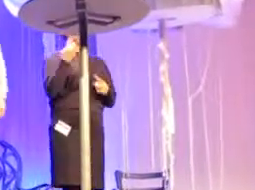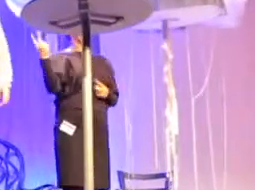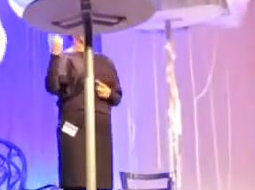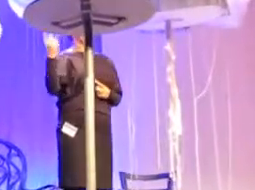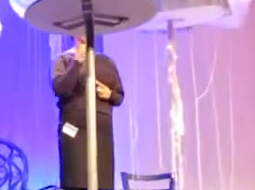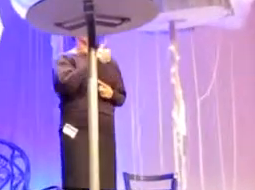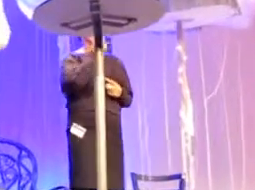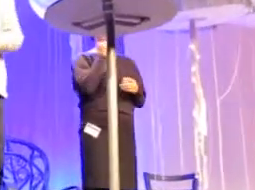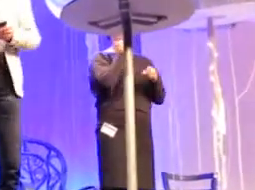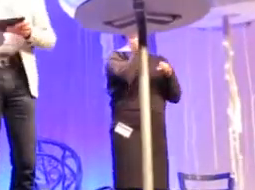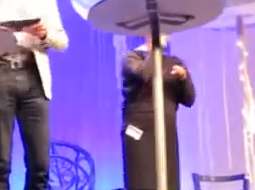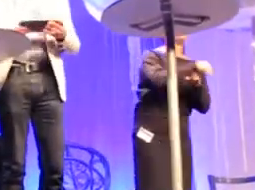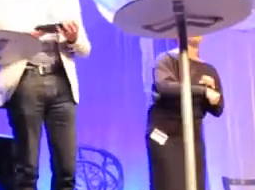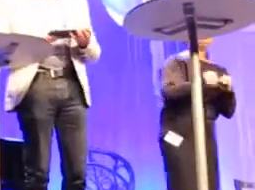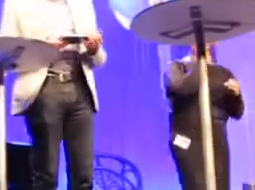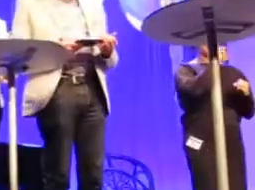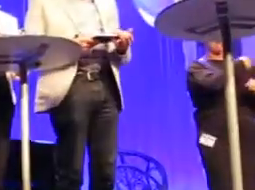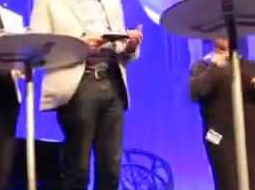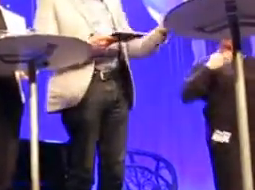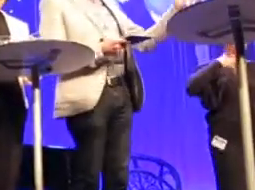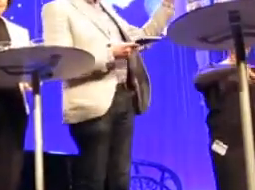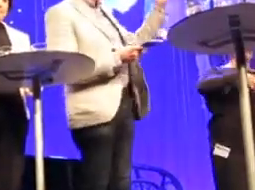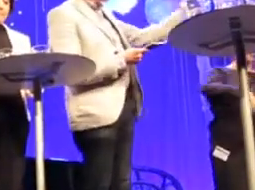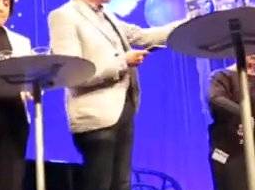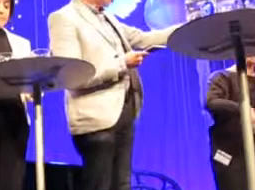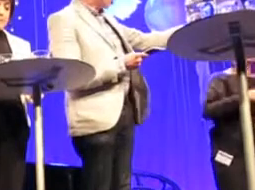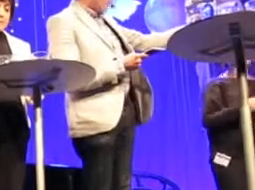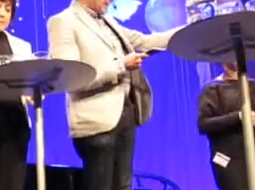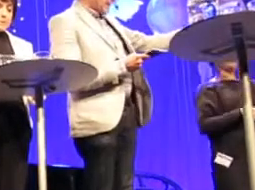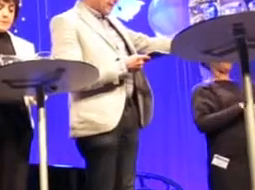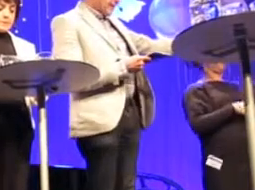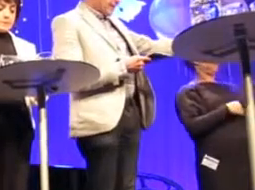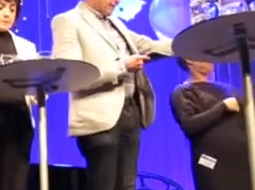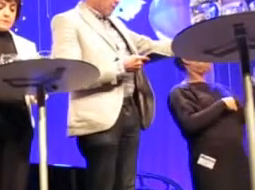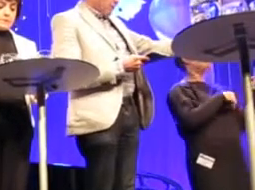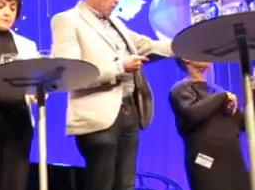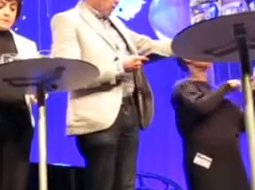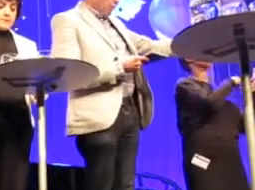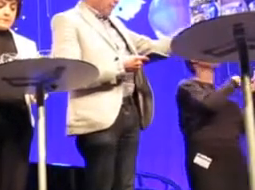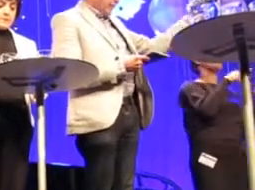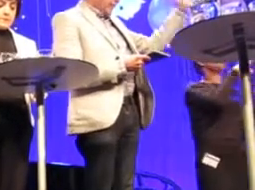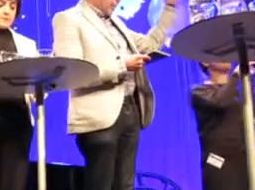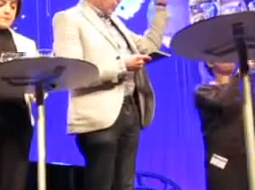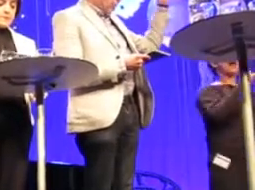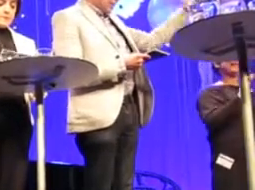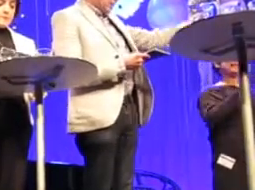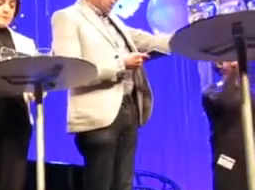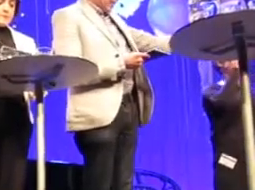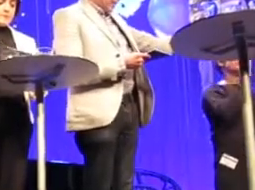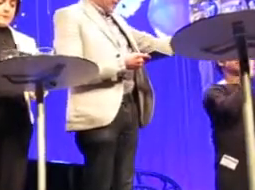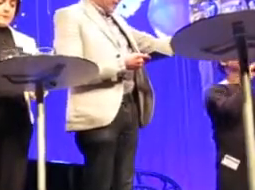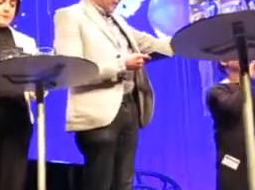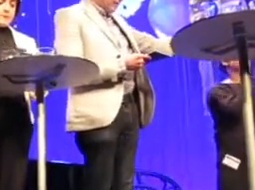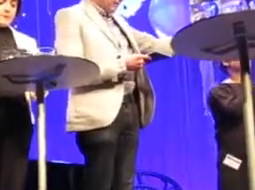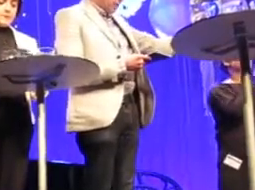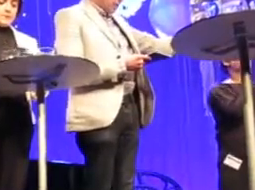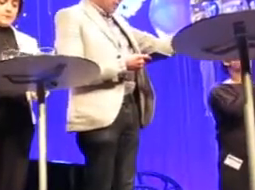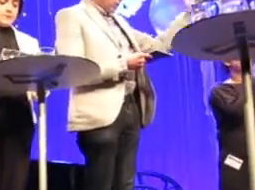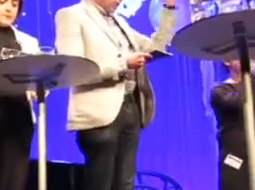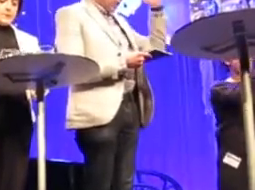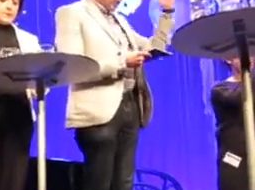bara tvingat oss på er. Ja, men det är härligt. Och sen har vi då på näringslivets sida har vi Jonas Kvarnie från